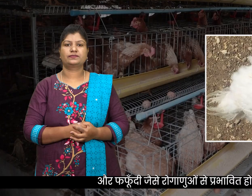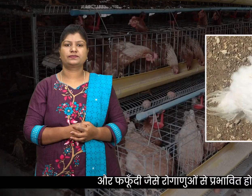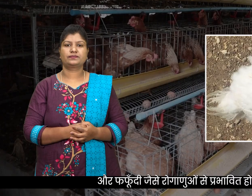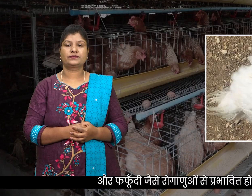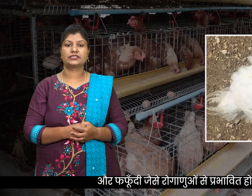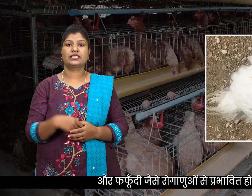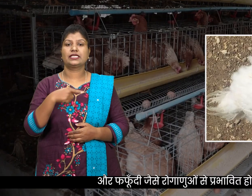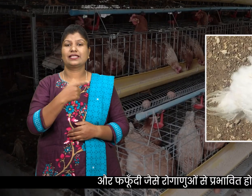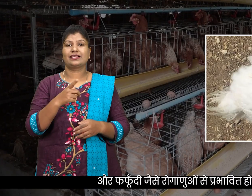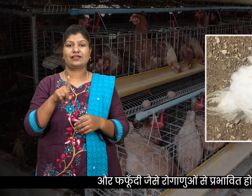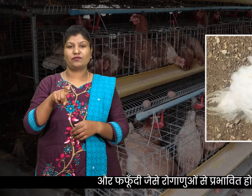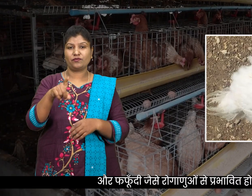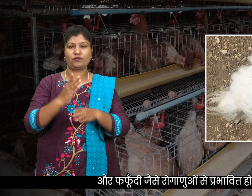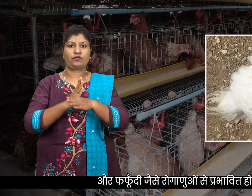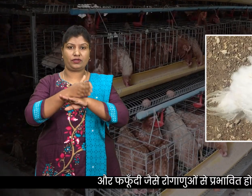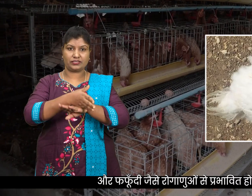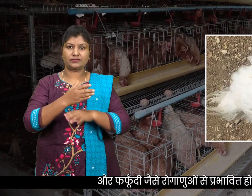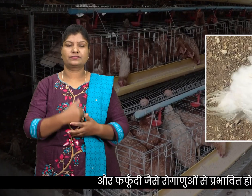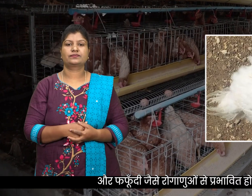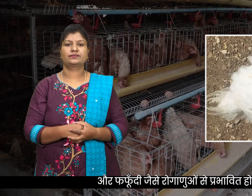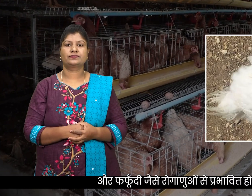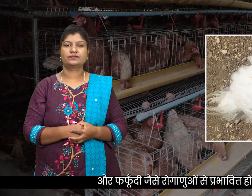और फफूंदी जैसे रोगाणुओं से प्रभावित होते हैं।